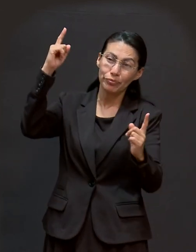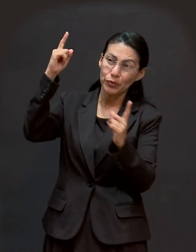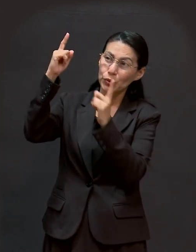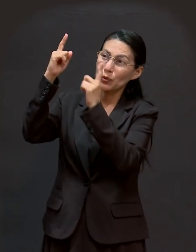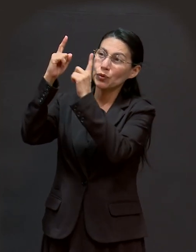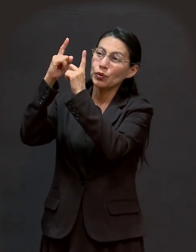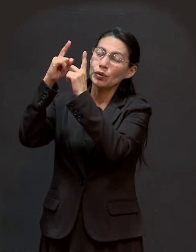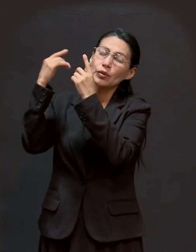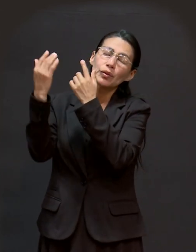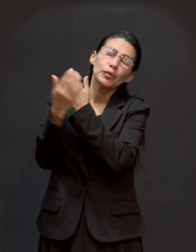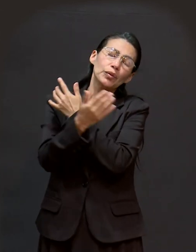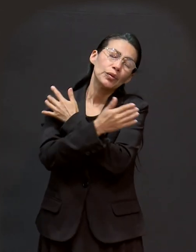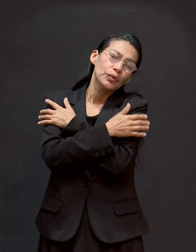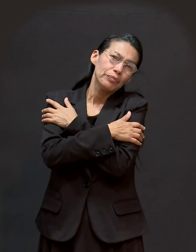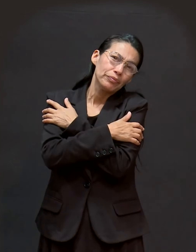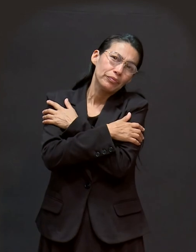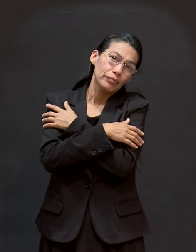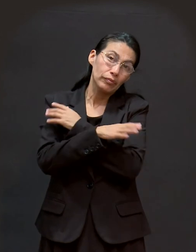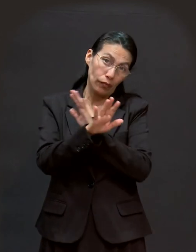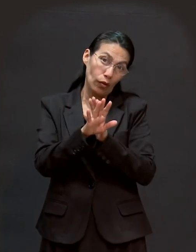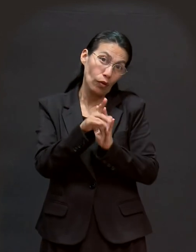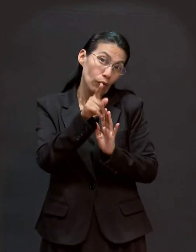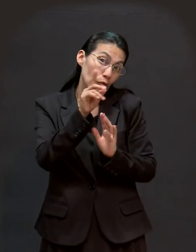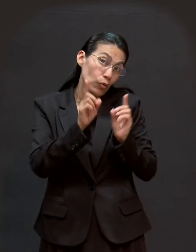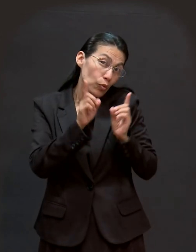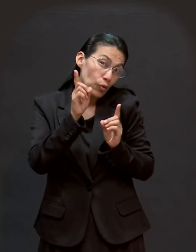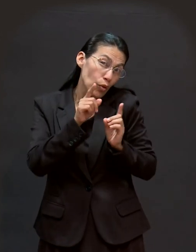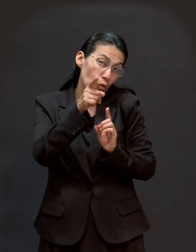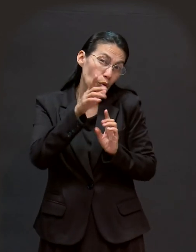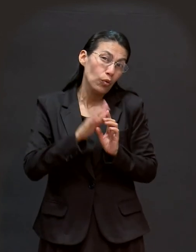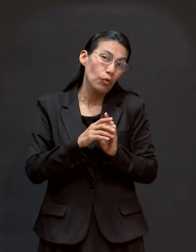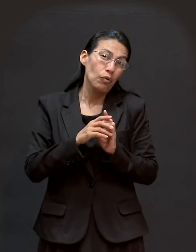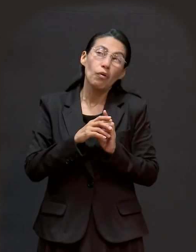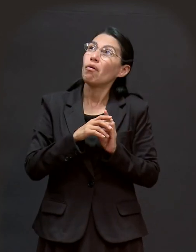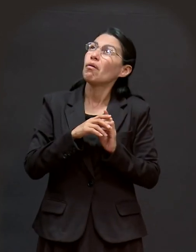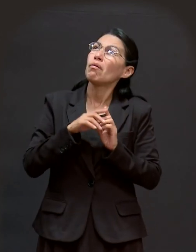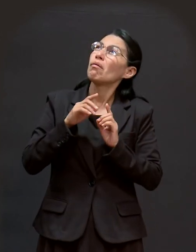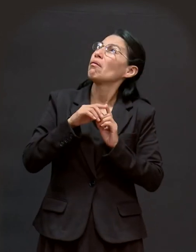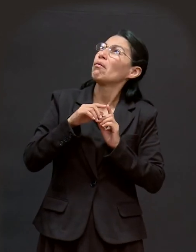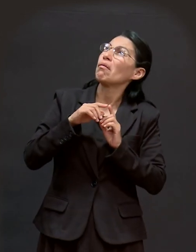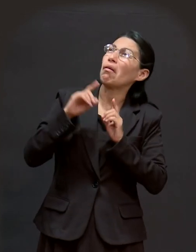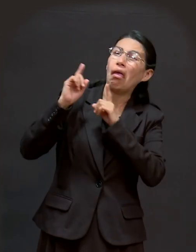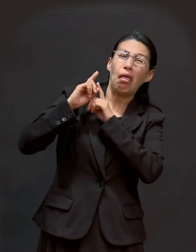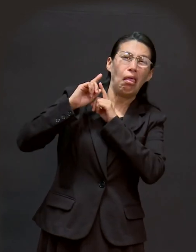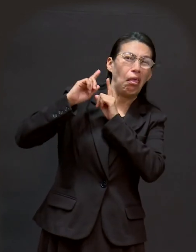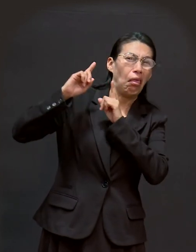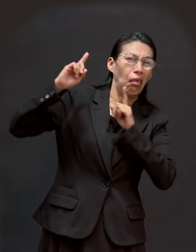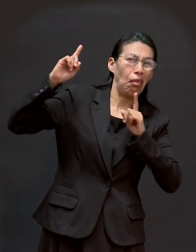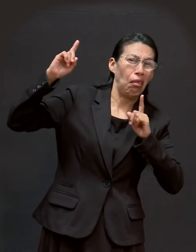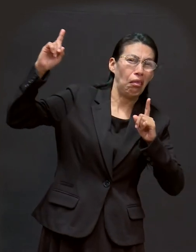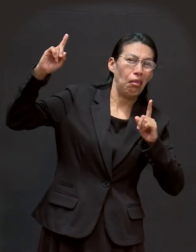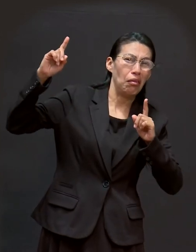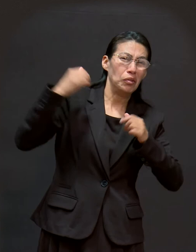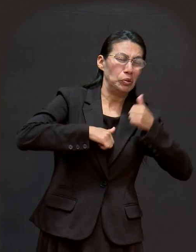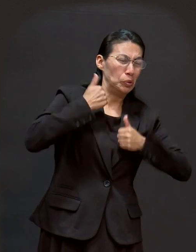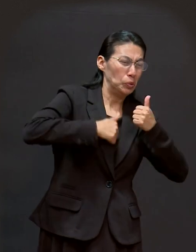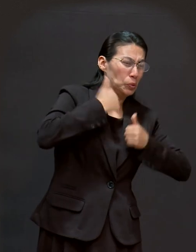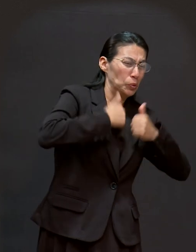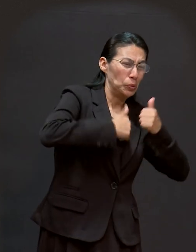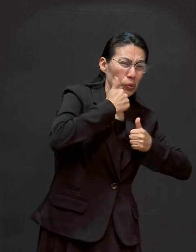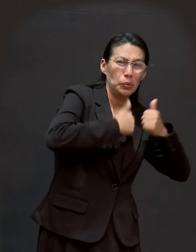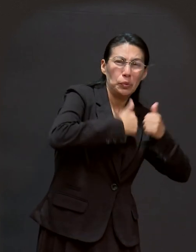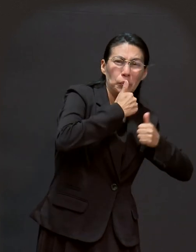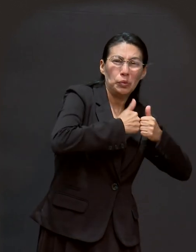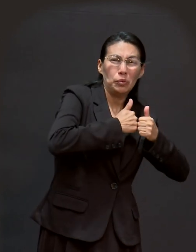qué no sé hasta dónde corriste tú pensando que te estabas alejando de dios pero te voy a asegurar una cosa